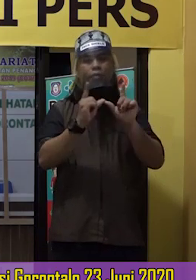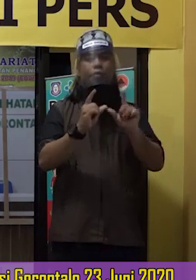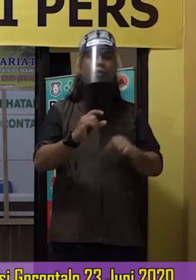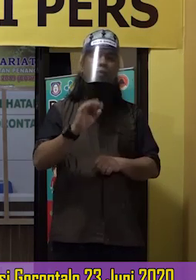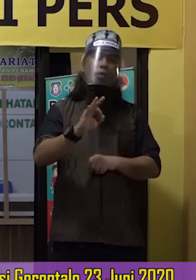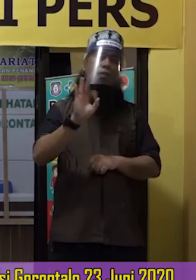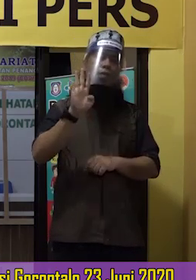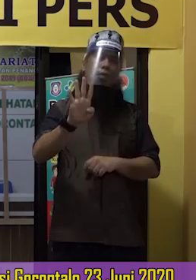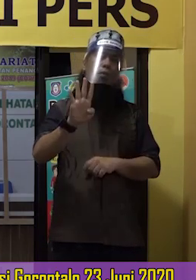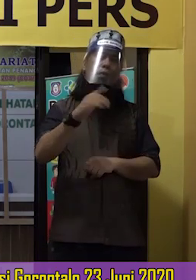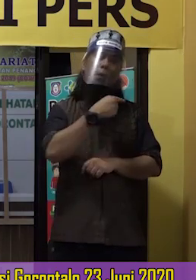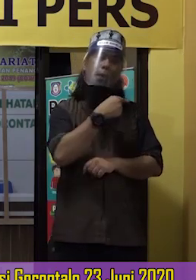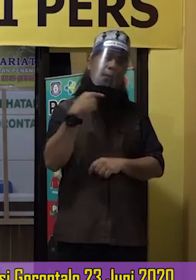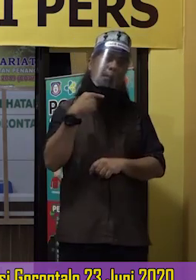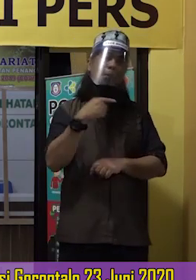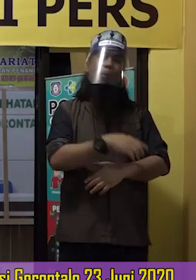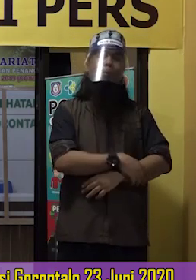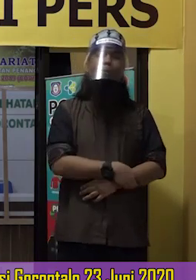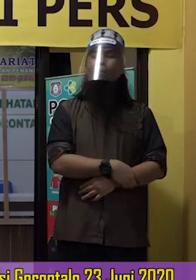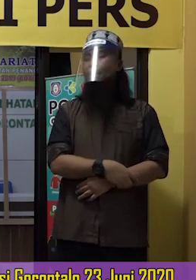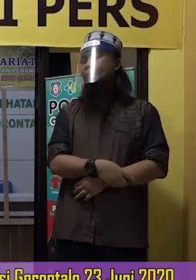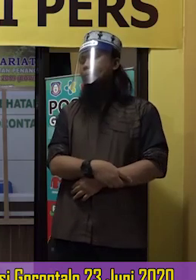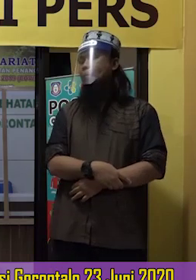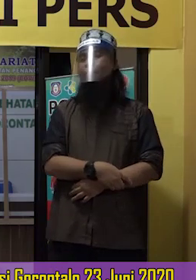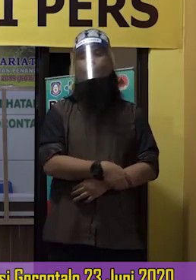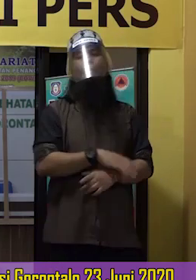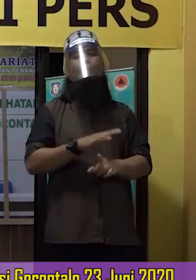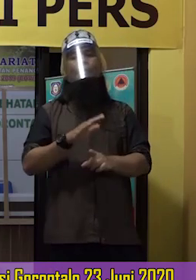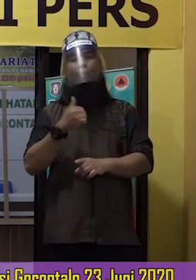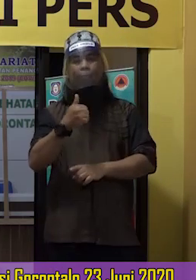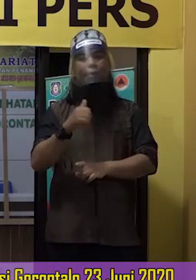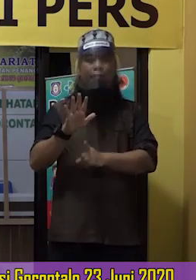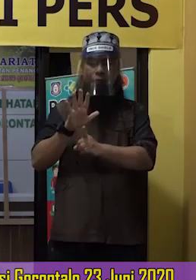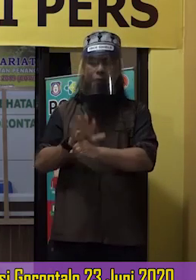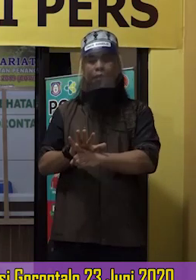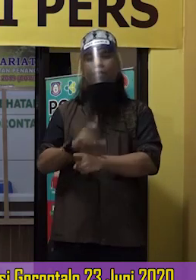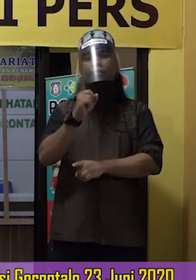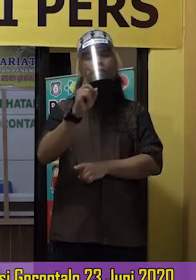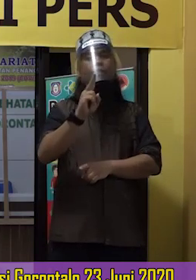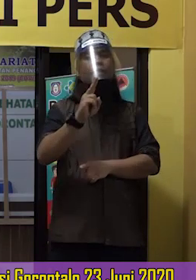PCR-nya negatif. Keadaan umum baik, dirawat selama 12 hari.